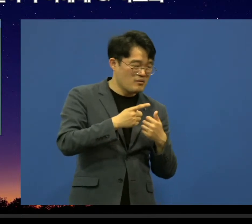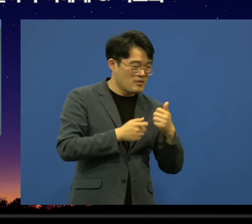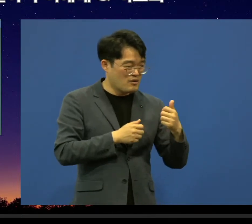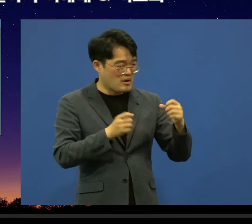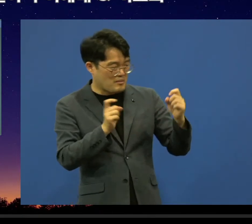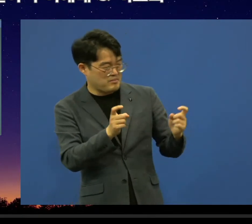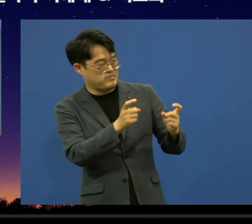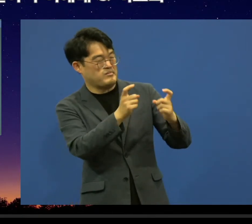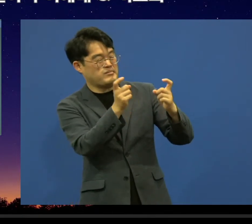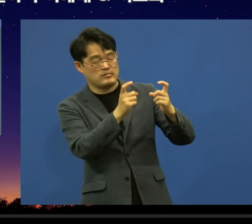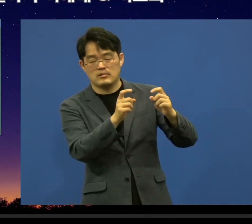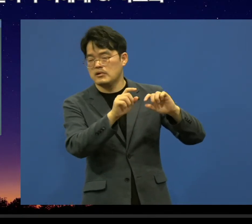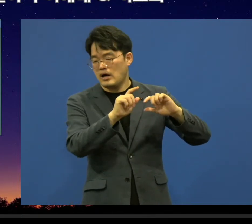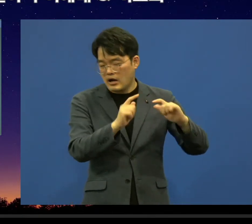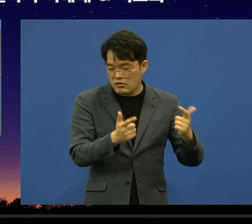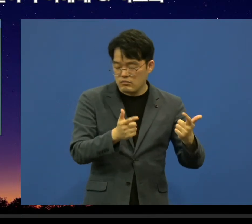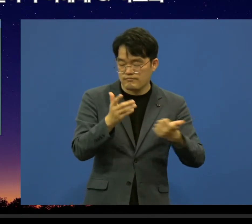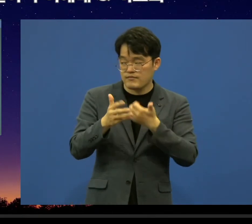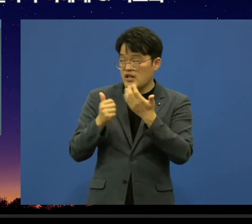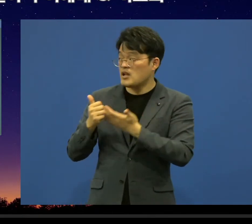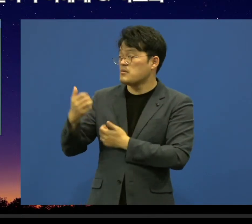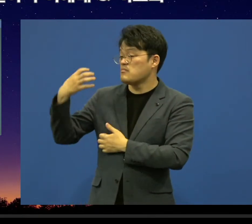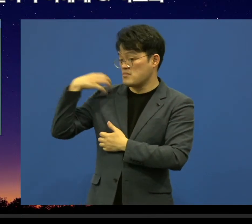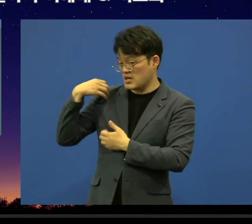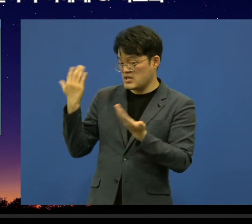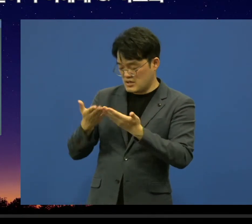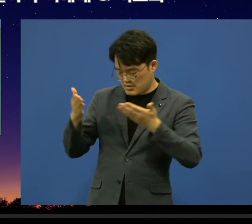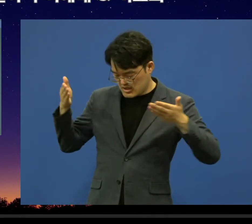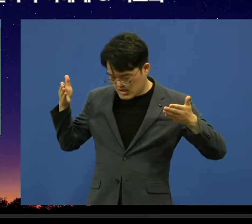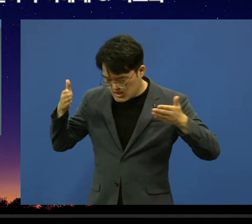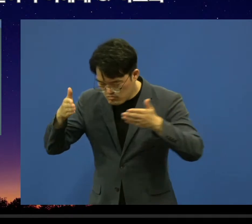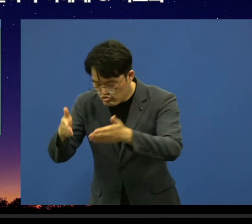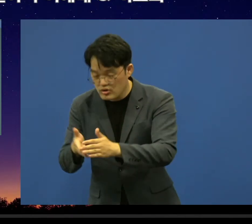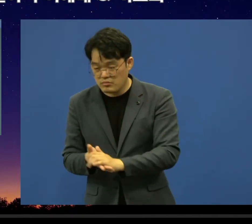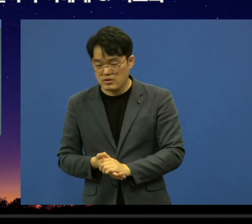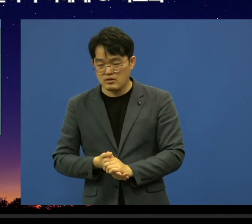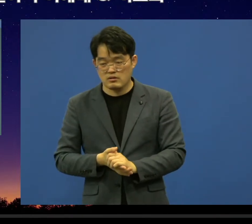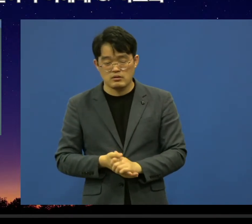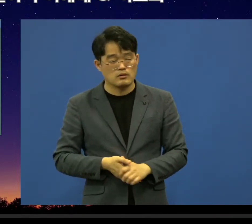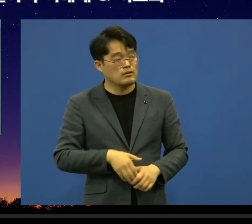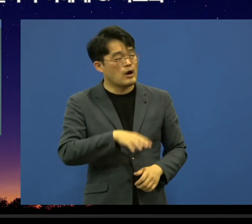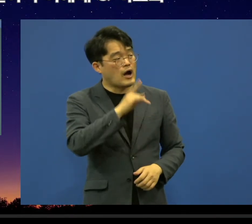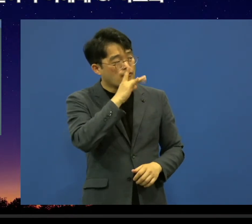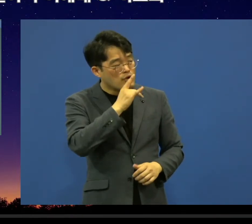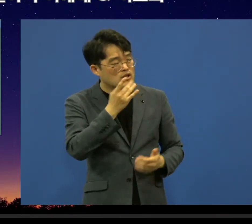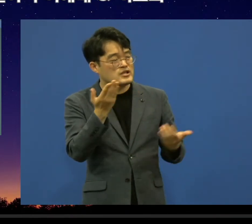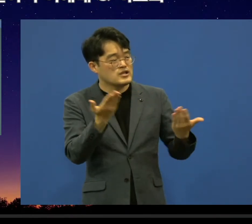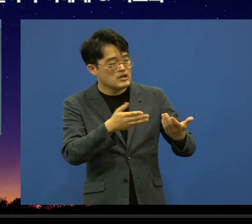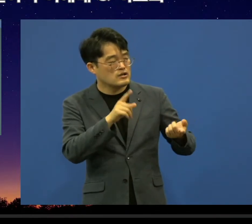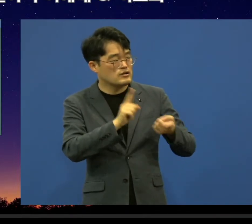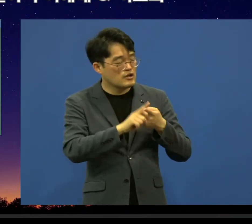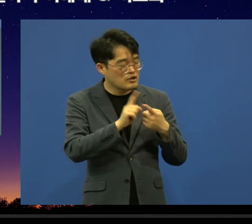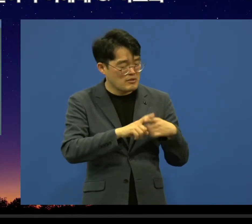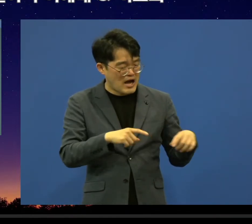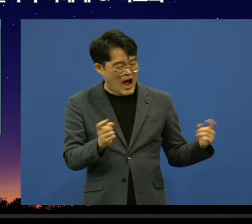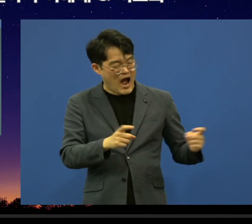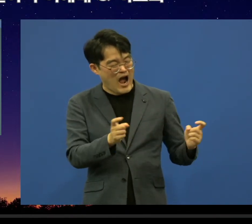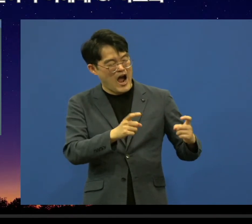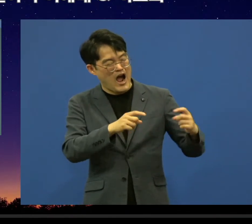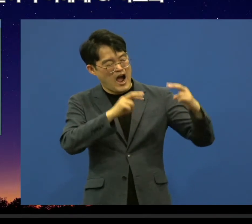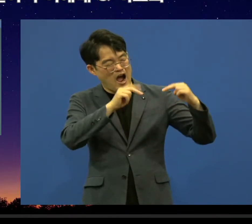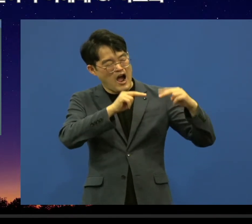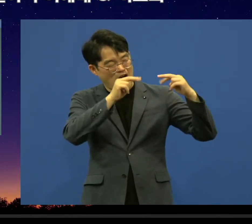하나님이 보이신 사명에만 집중합니다. 안 되는 이유에 대해 논쟁하고 있을 때가 여러분 지금 아니죠. 사탄은